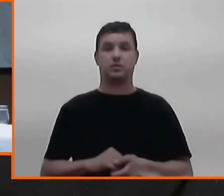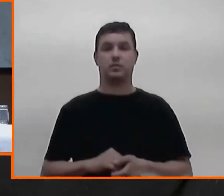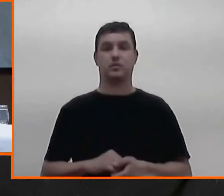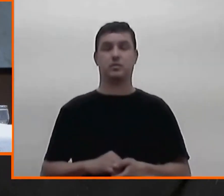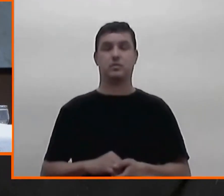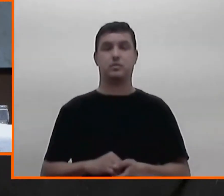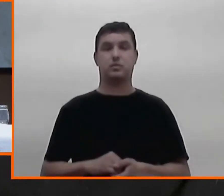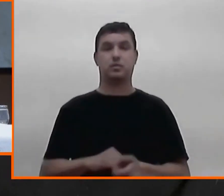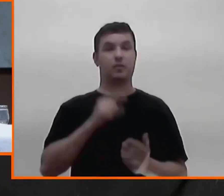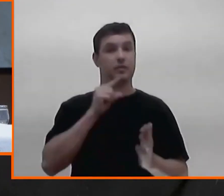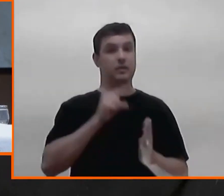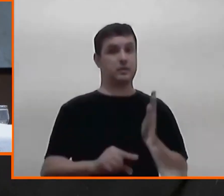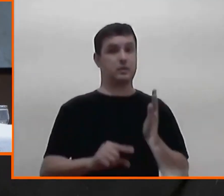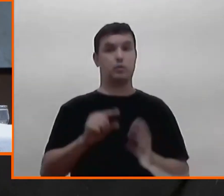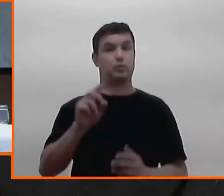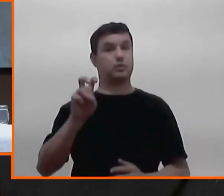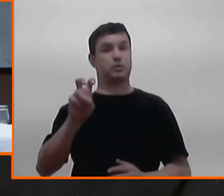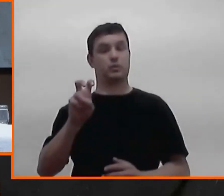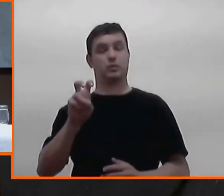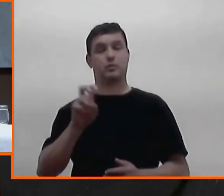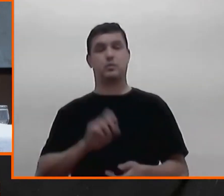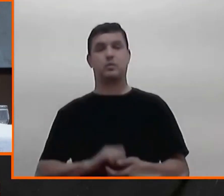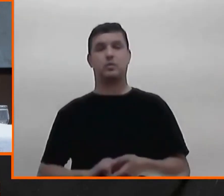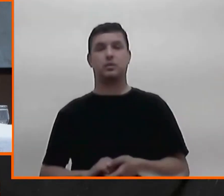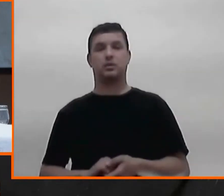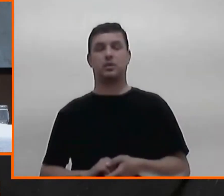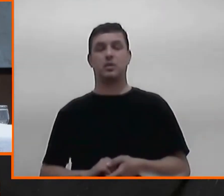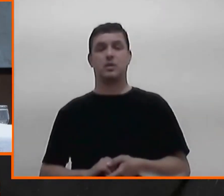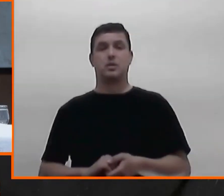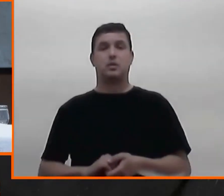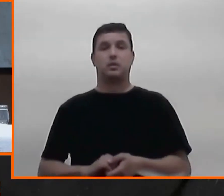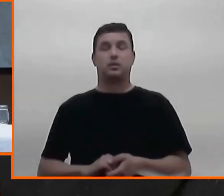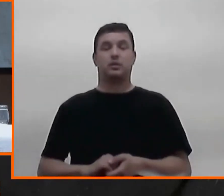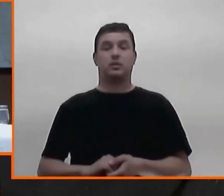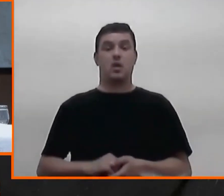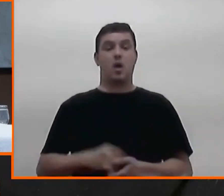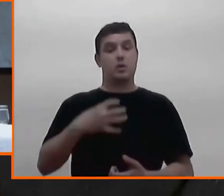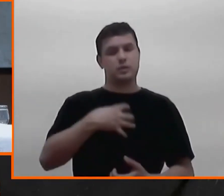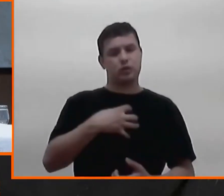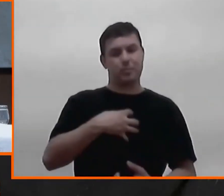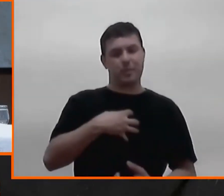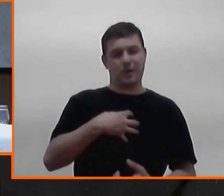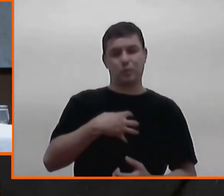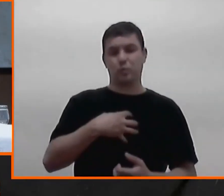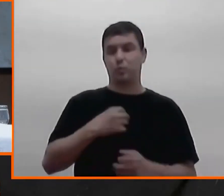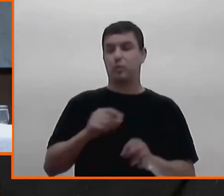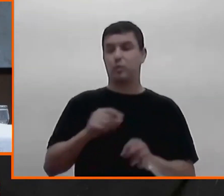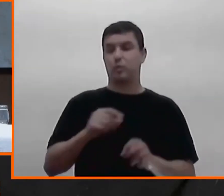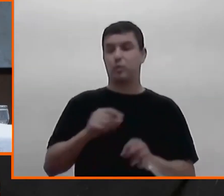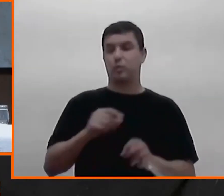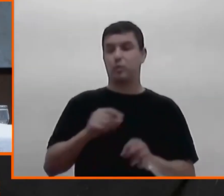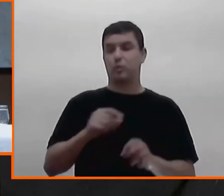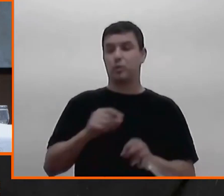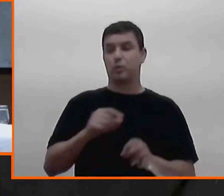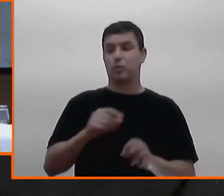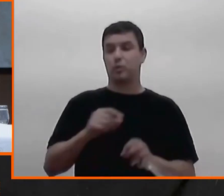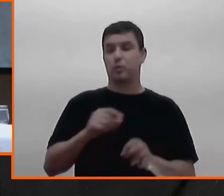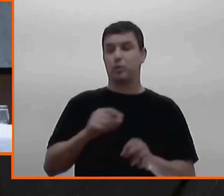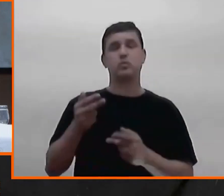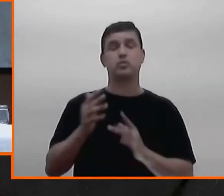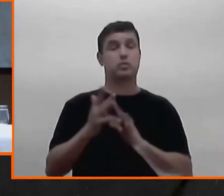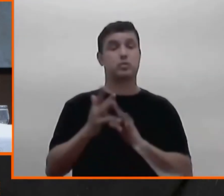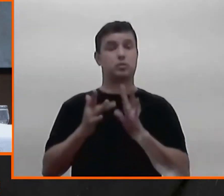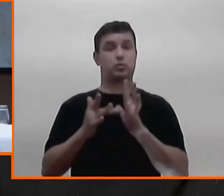Versículo 5, tendo em vós o mesmo sentimento que houve também em Cristo Jesus, pois ele, subsistindo em forma